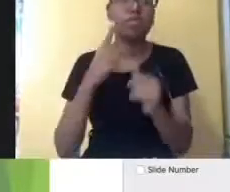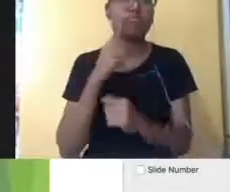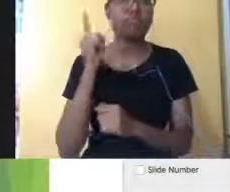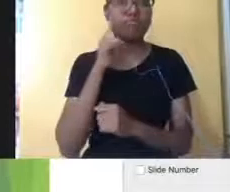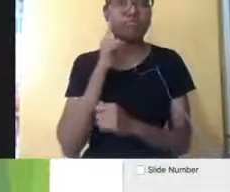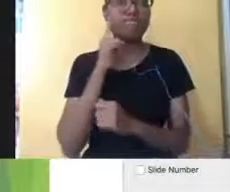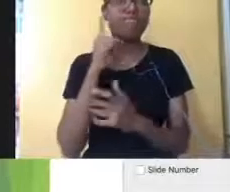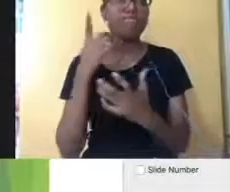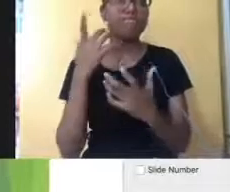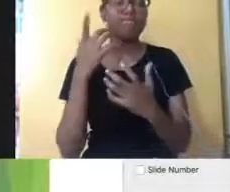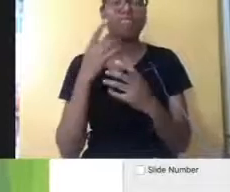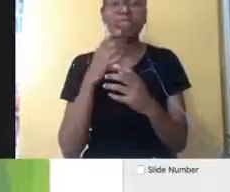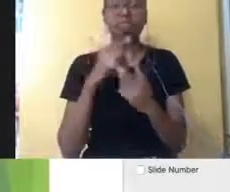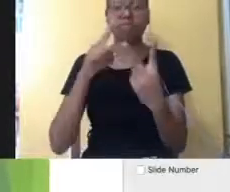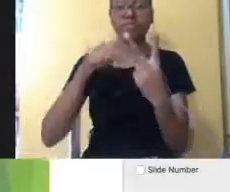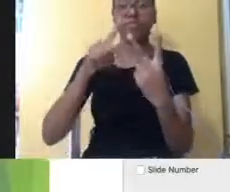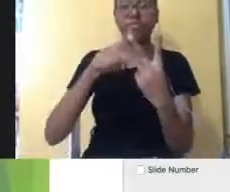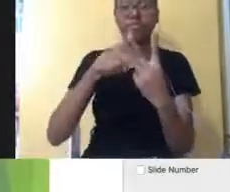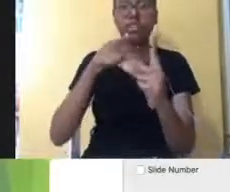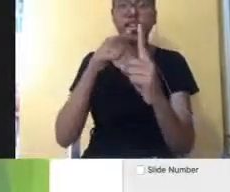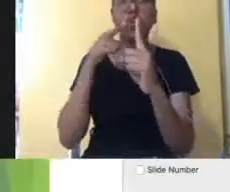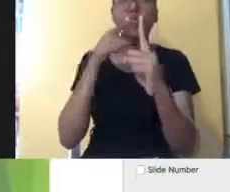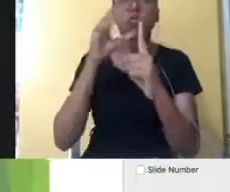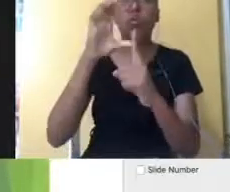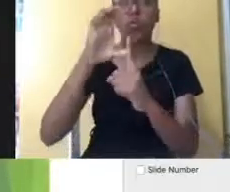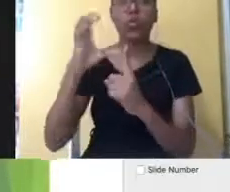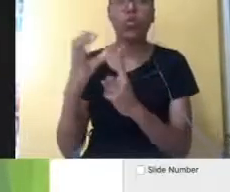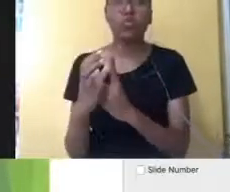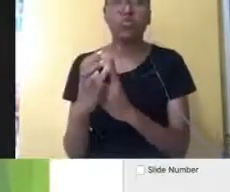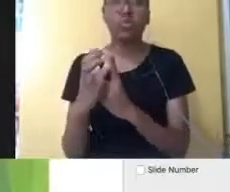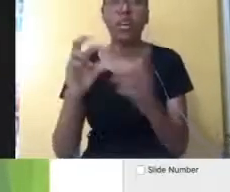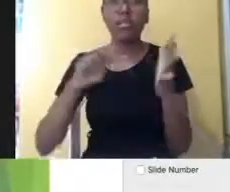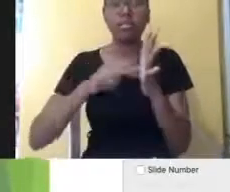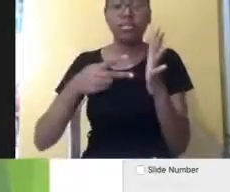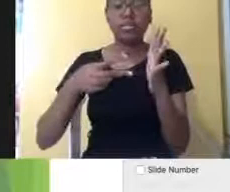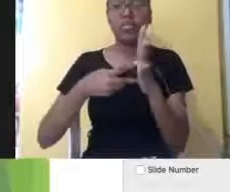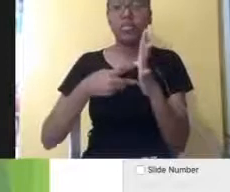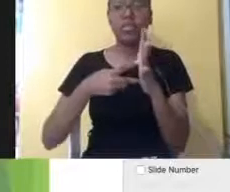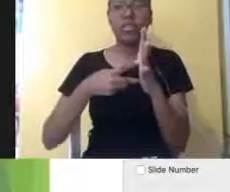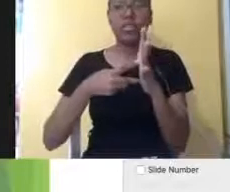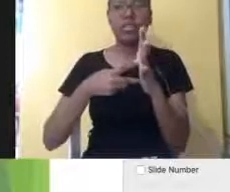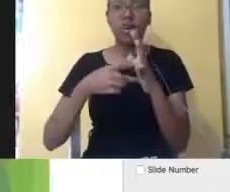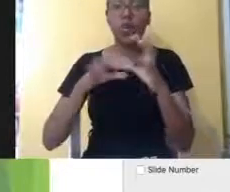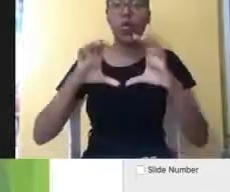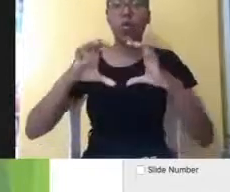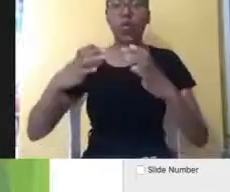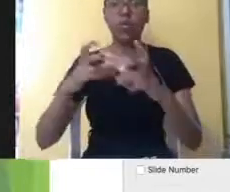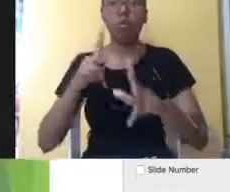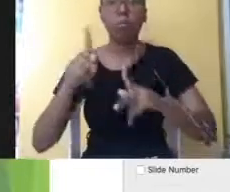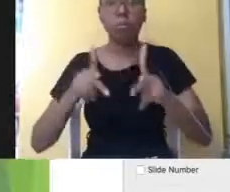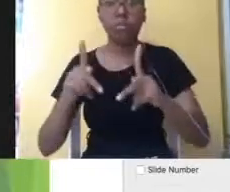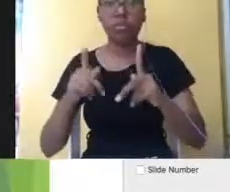lo visualiza como el ser humano, como un grupo minoritario que tiene